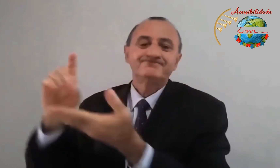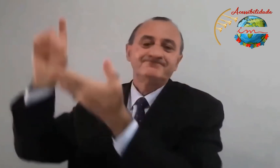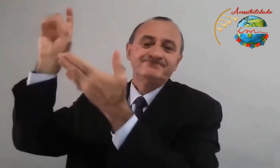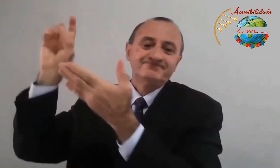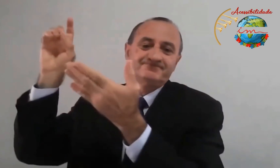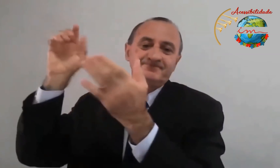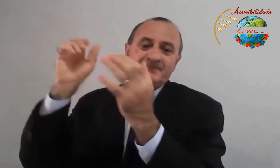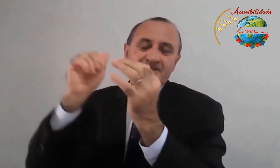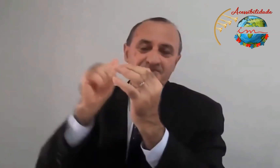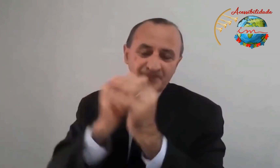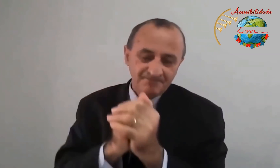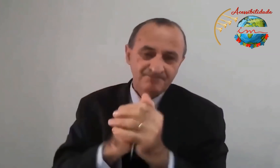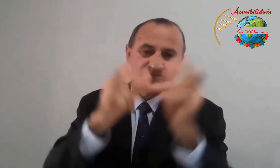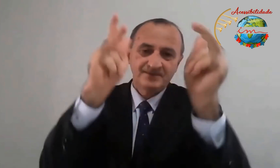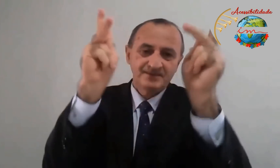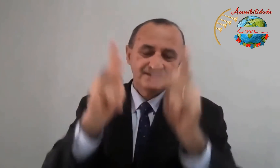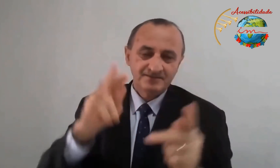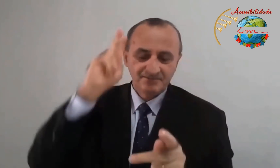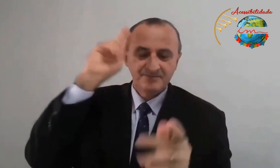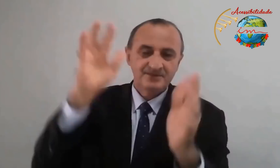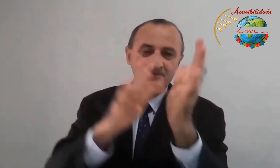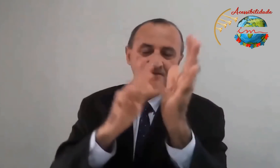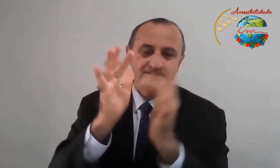Amém? A paz do Senhor Jesus.